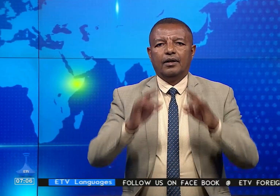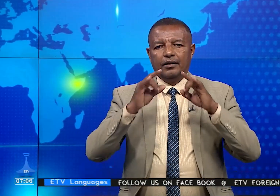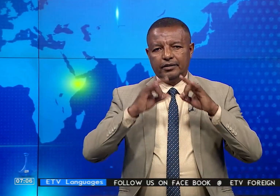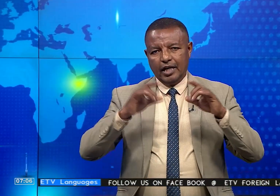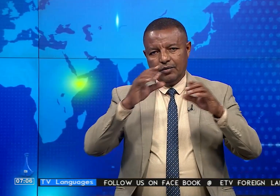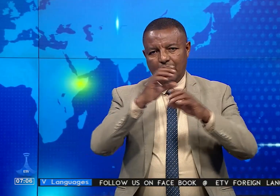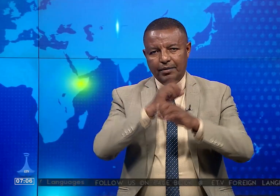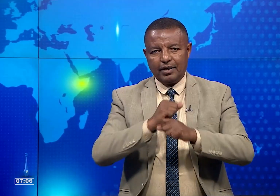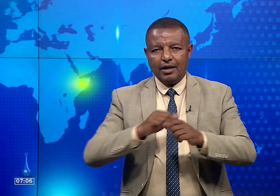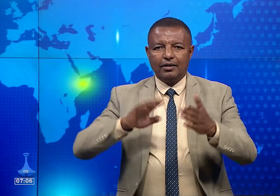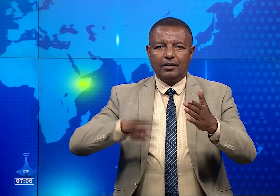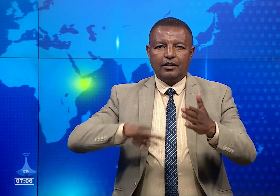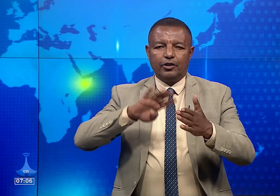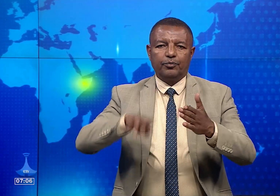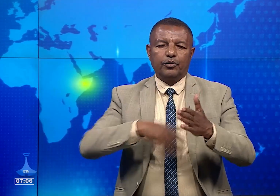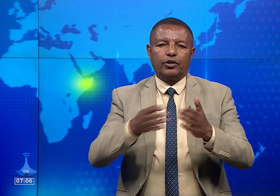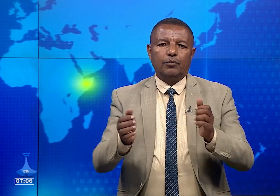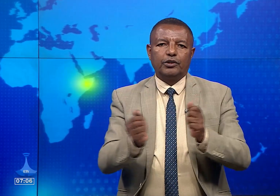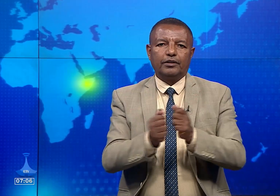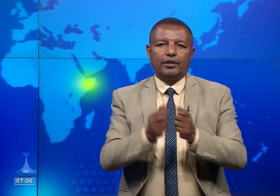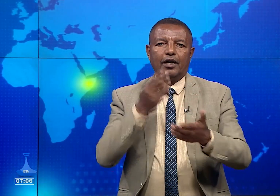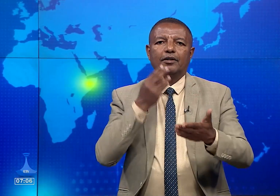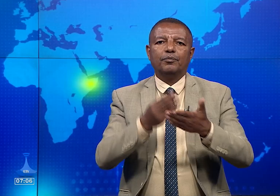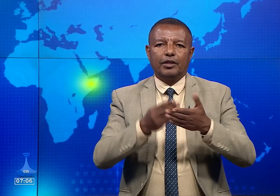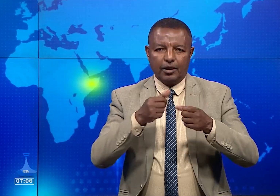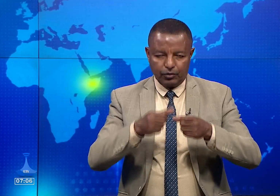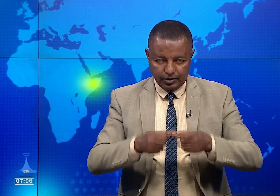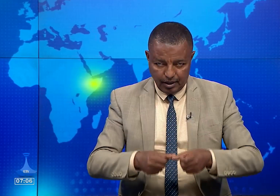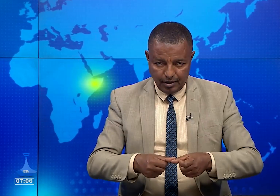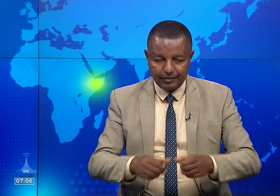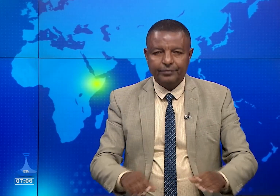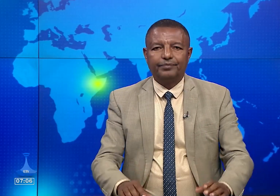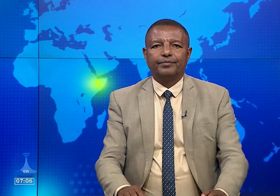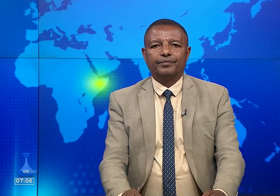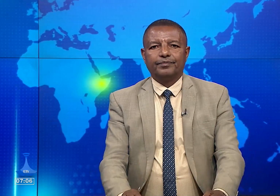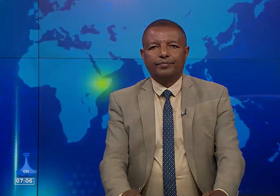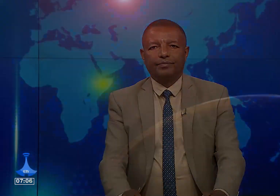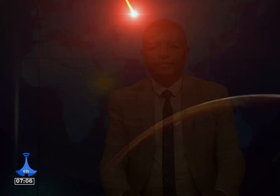ዜናው አበቃ። ከቀሪ ፕሮግራሞቻችን ጋር መልካም ቆይታ